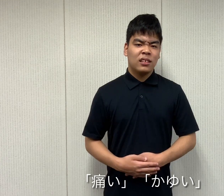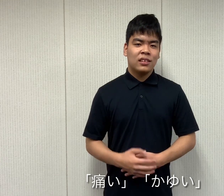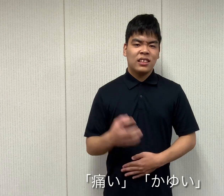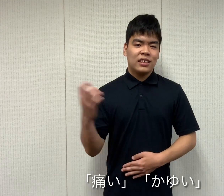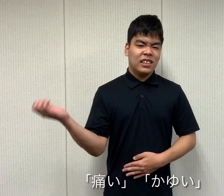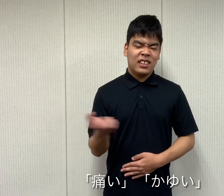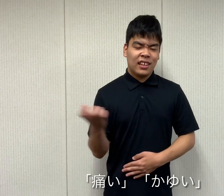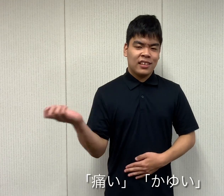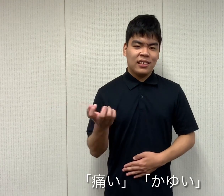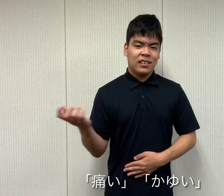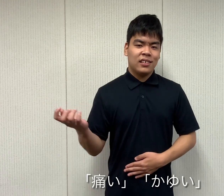痛い